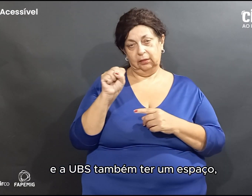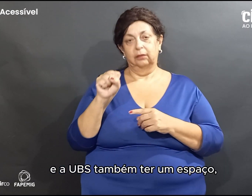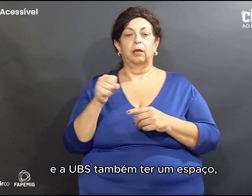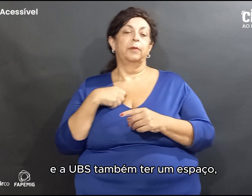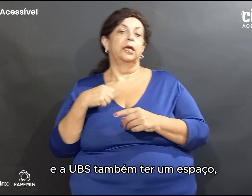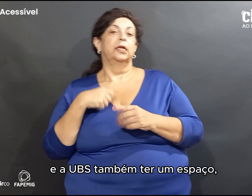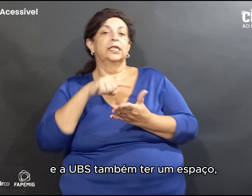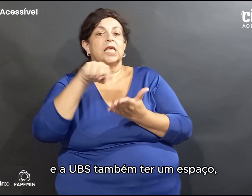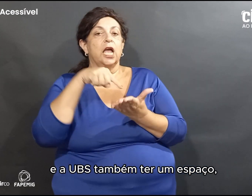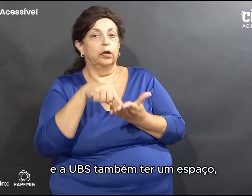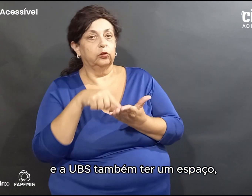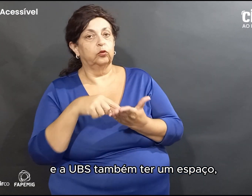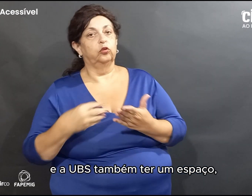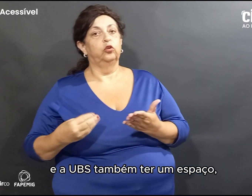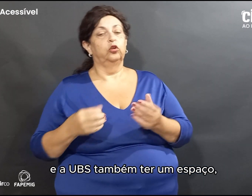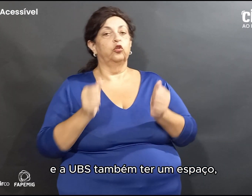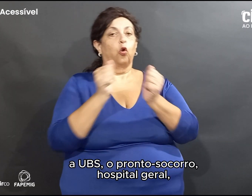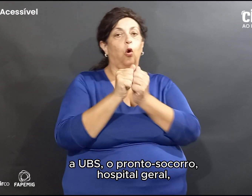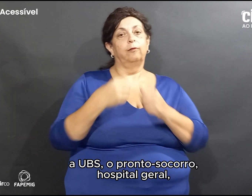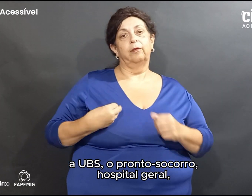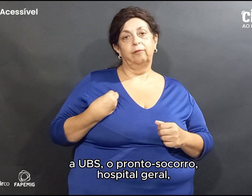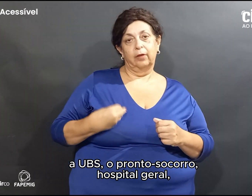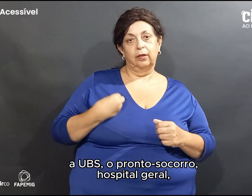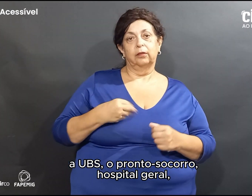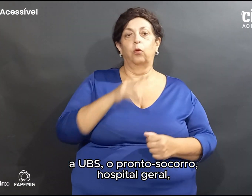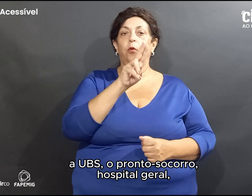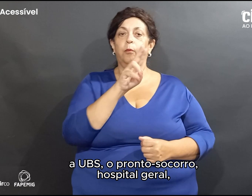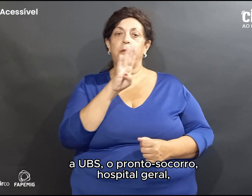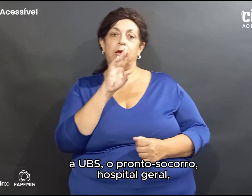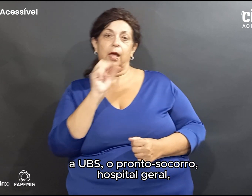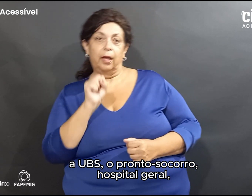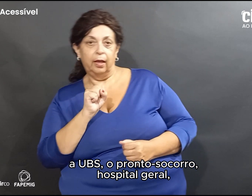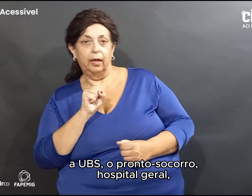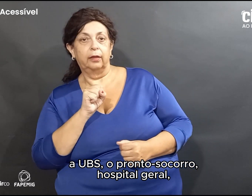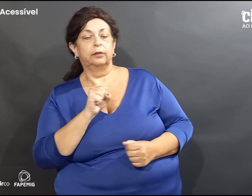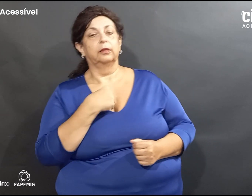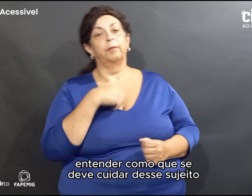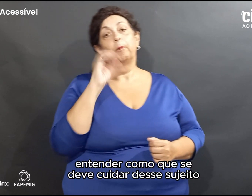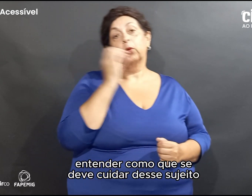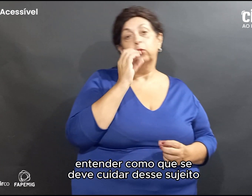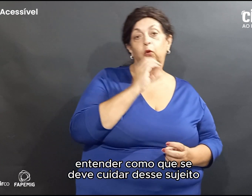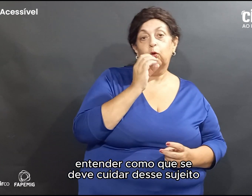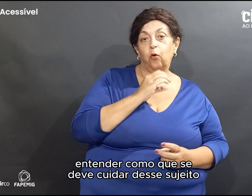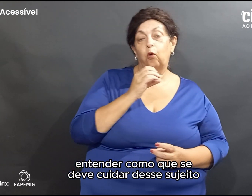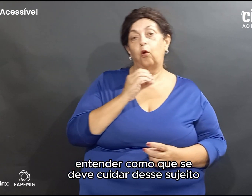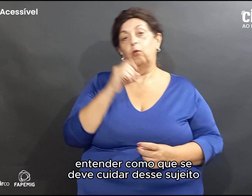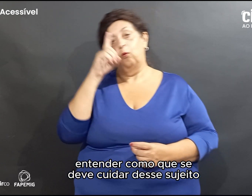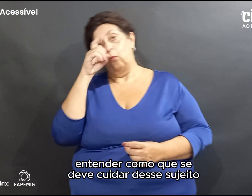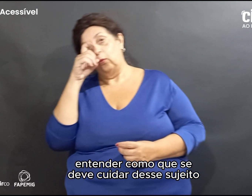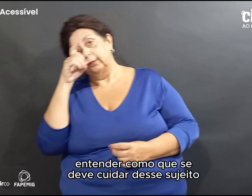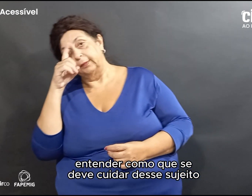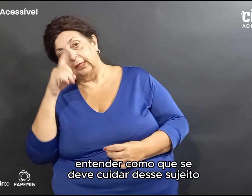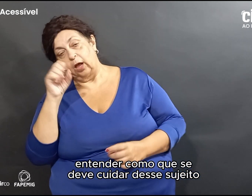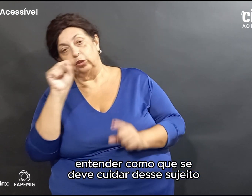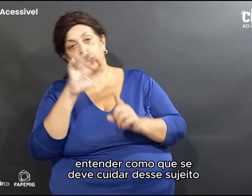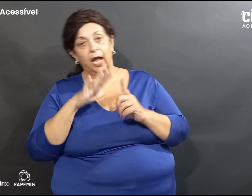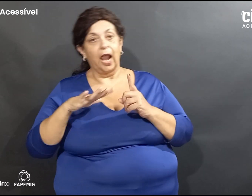também ter um espaço, né, UBS, o pronto-socorro, o hospital geral, entender como que se deve cuidar desses sujeitos